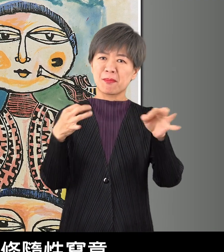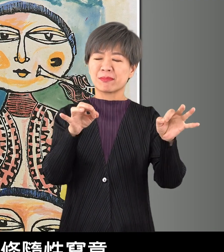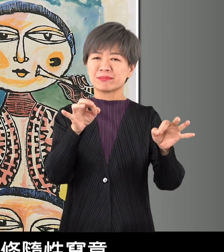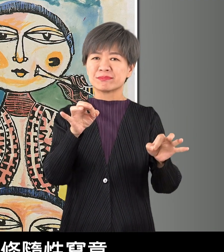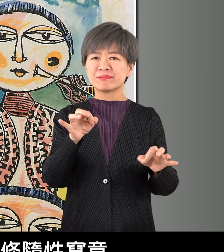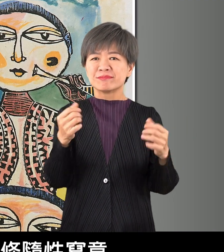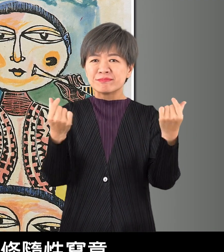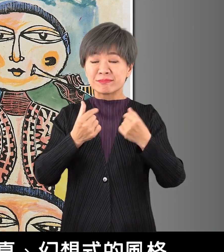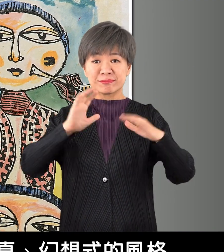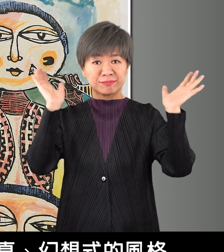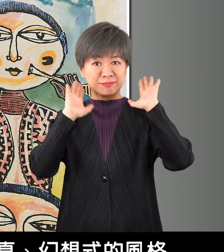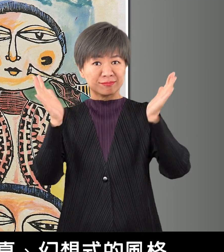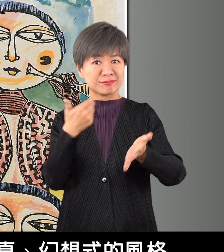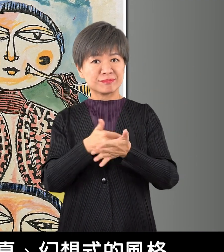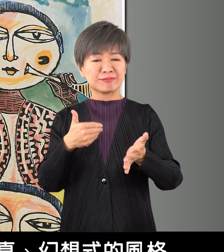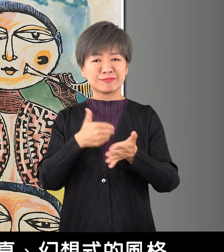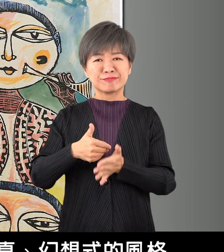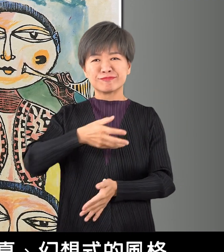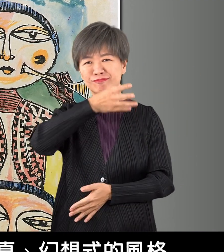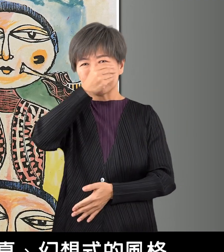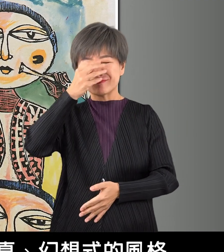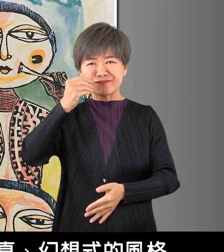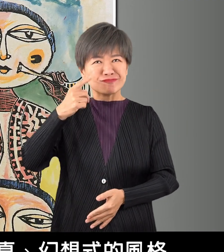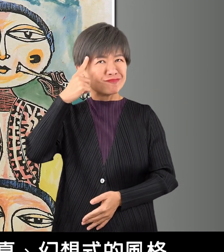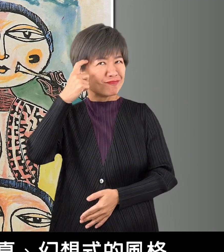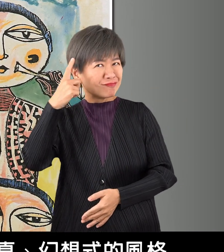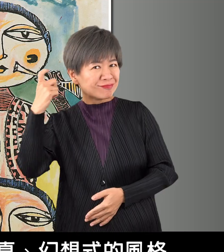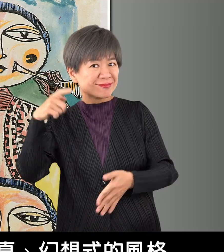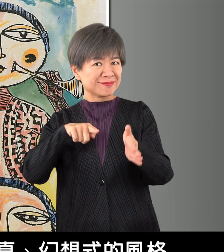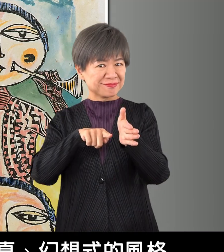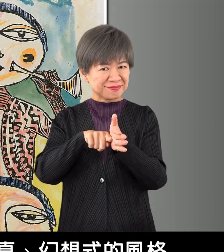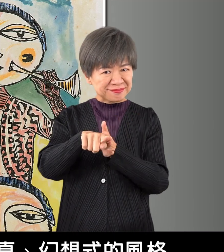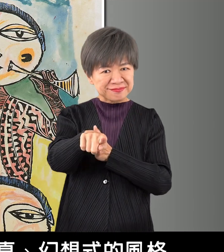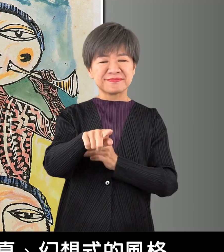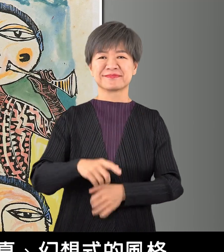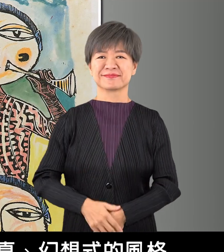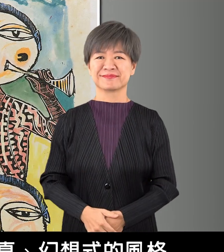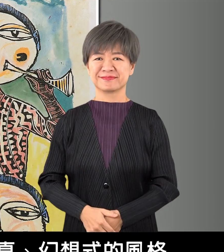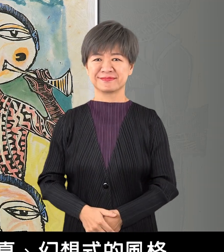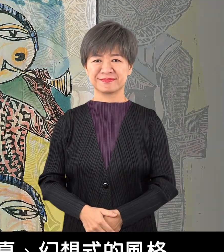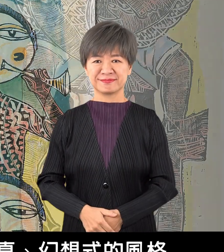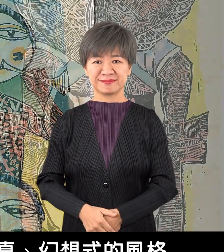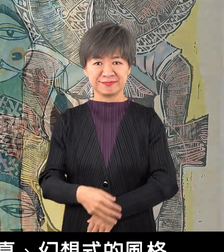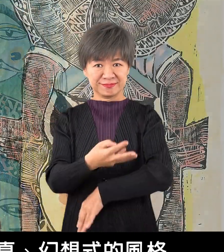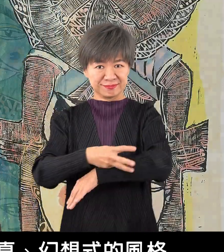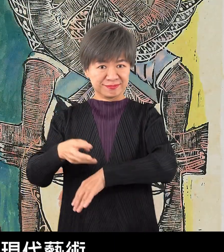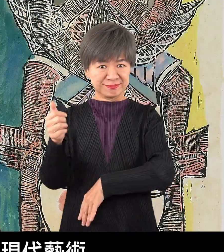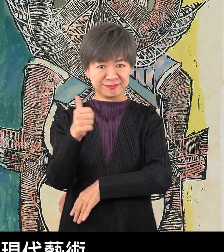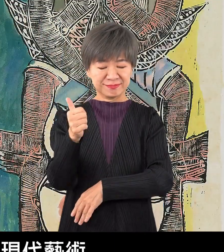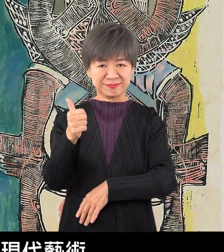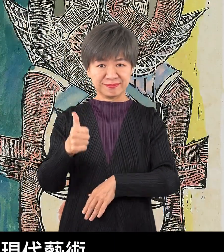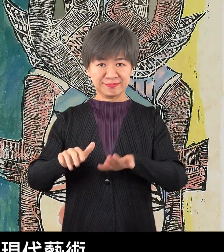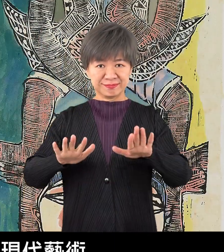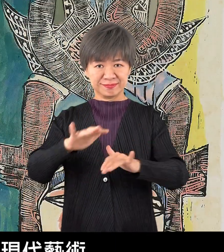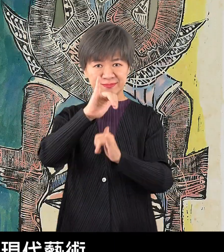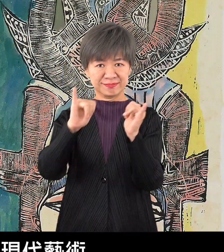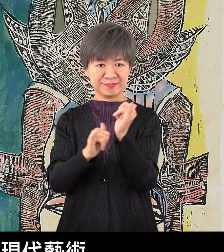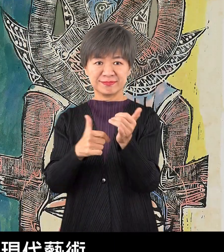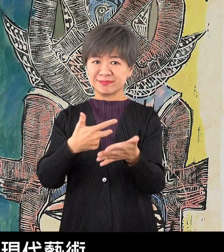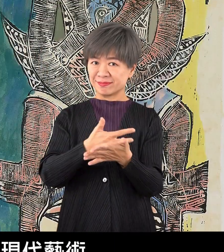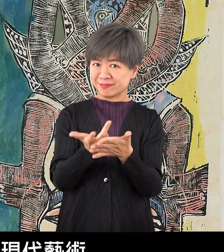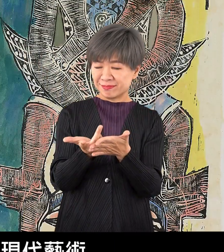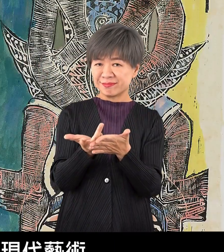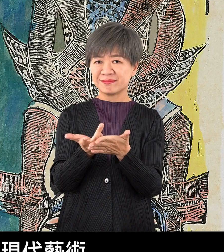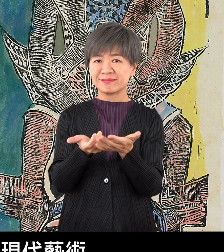意，有一种孩童作画纯真幻想式的风格。江汉东使